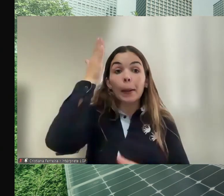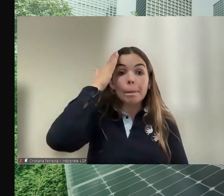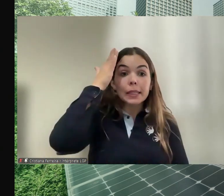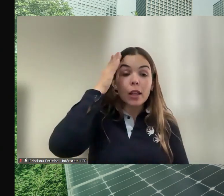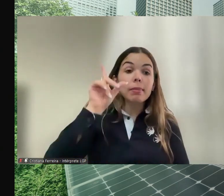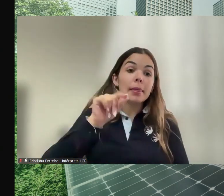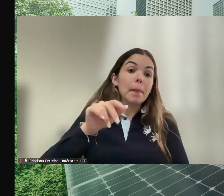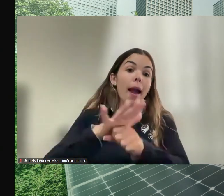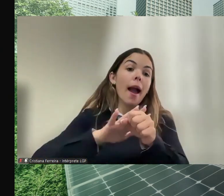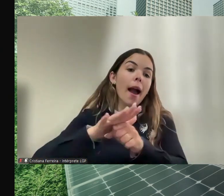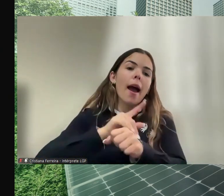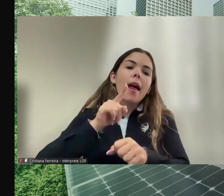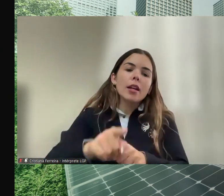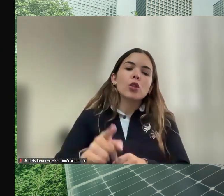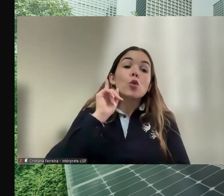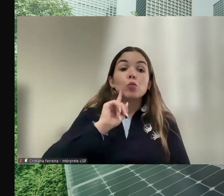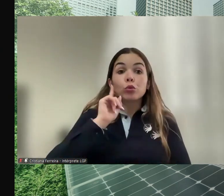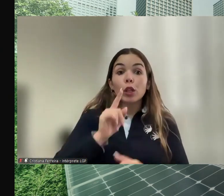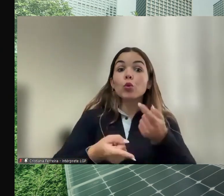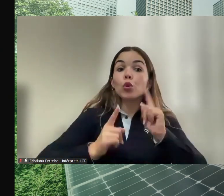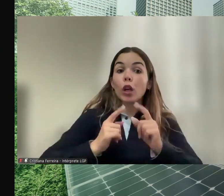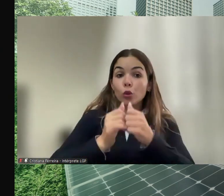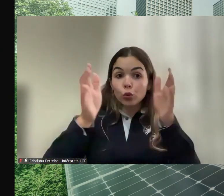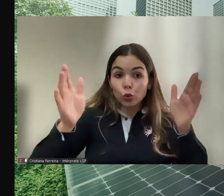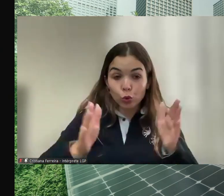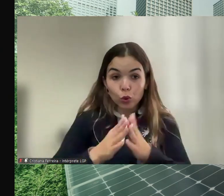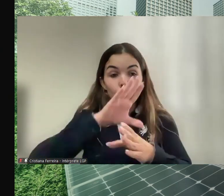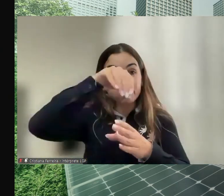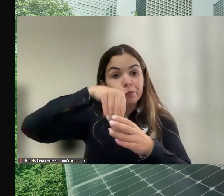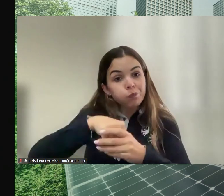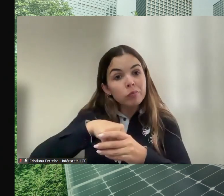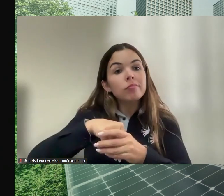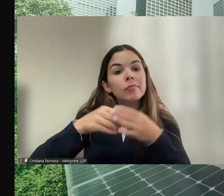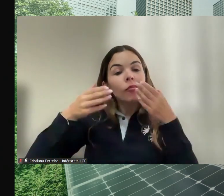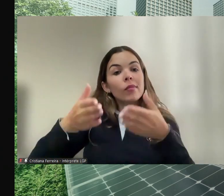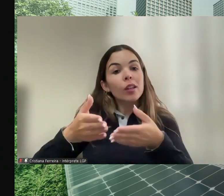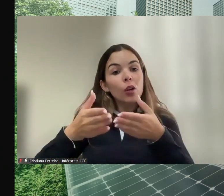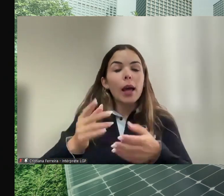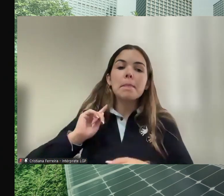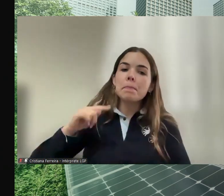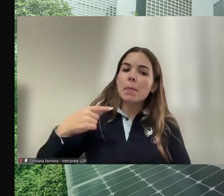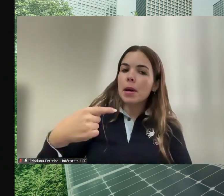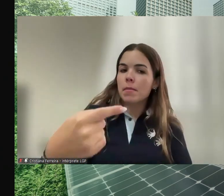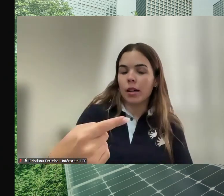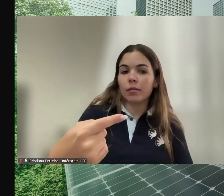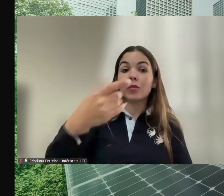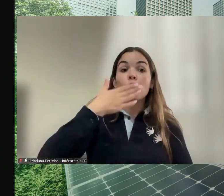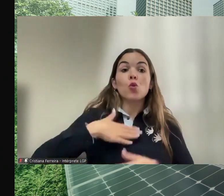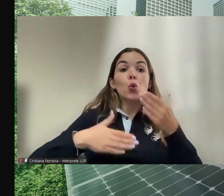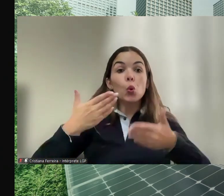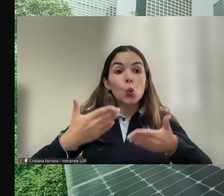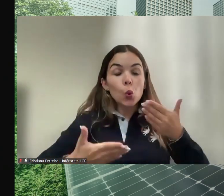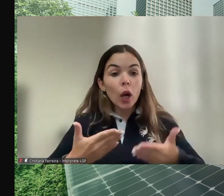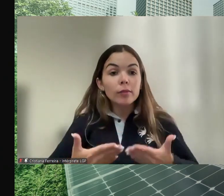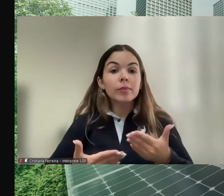nesta área, o importante é que todos incorporemos que estamos a contribuir no nosso dia-a-dia para a sustentabilidade, com as nossas